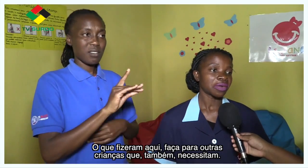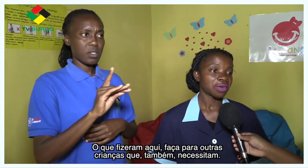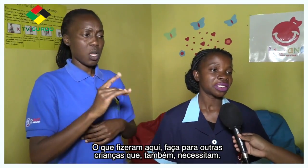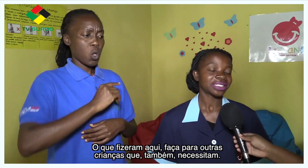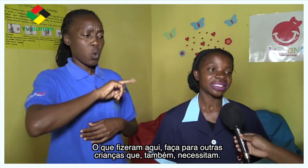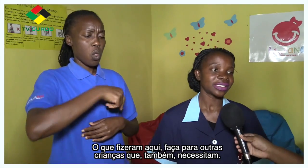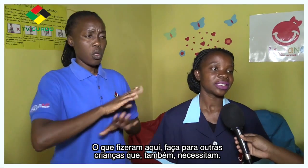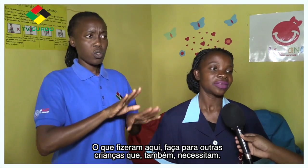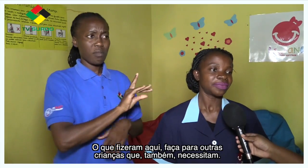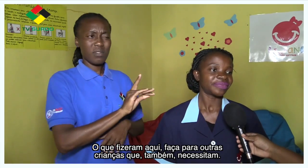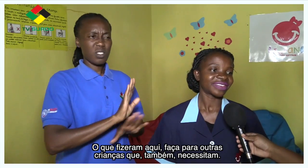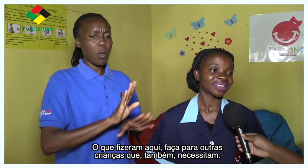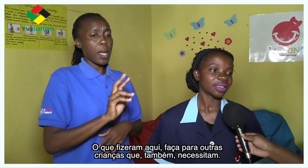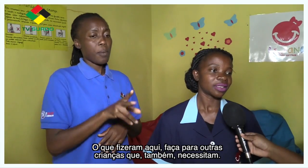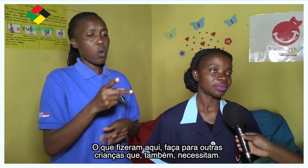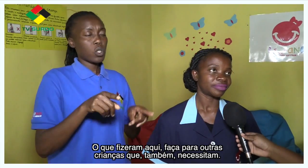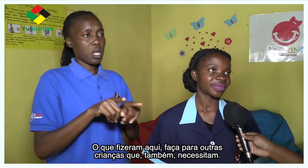façam para outras que necessitam.